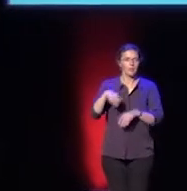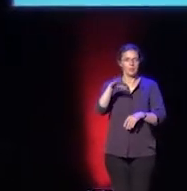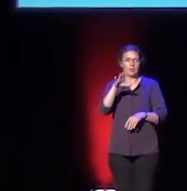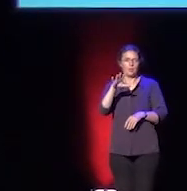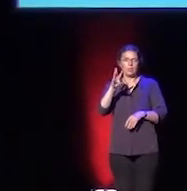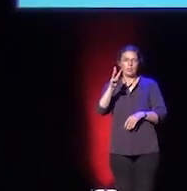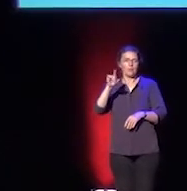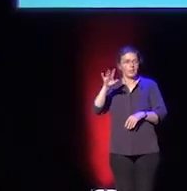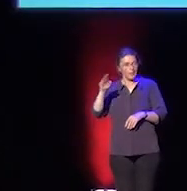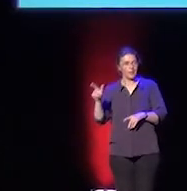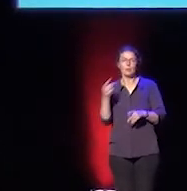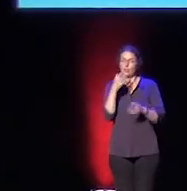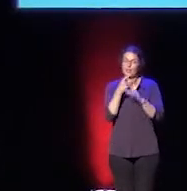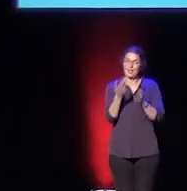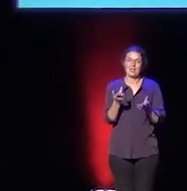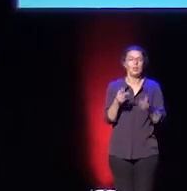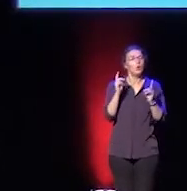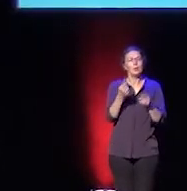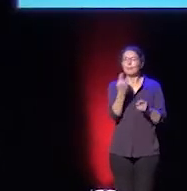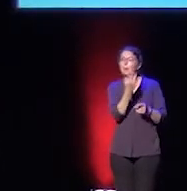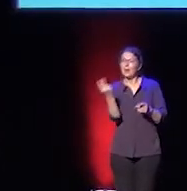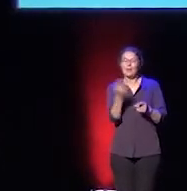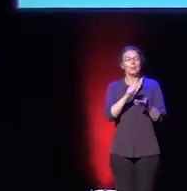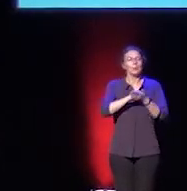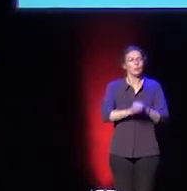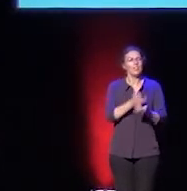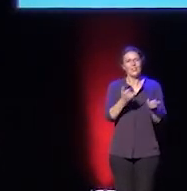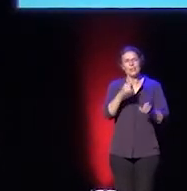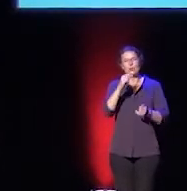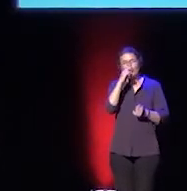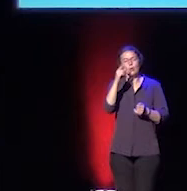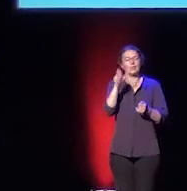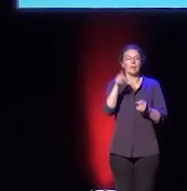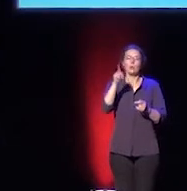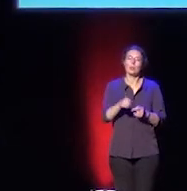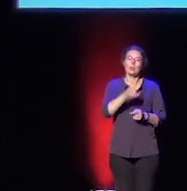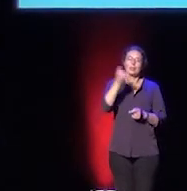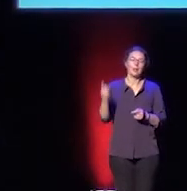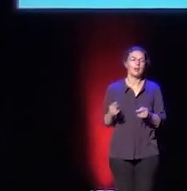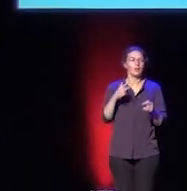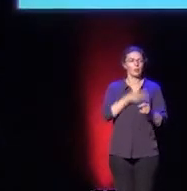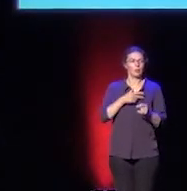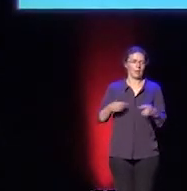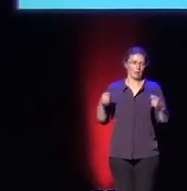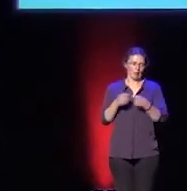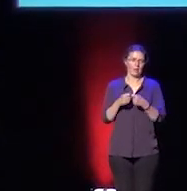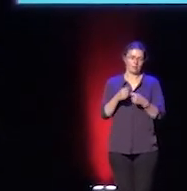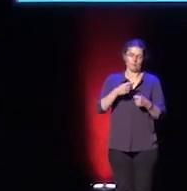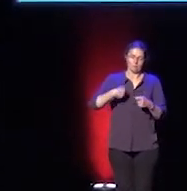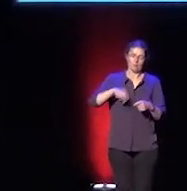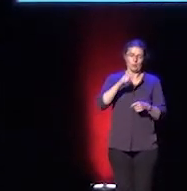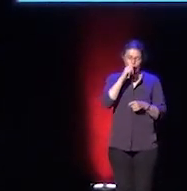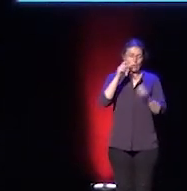haben beide betont, wie stolz wir auf 100 Jahre Sozialverband sind oder sein